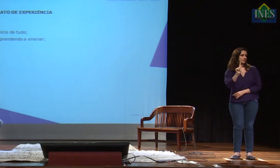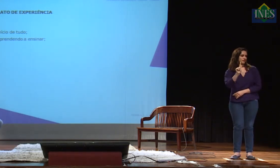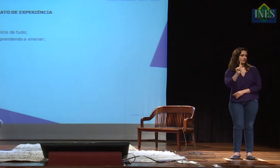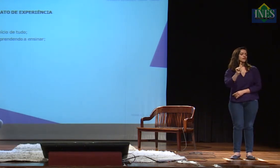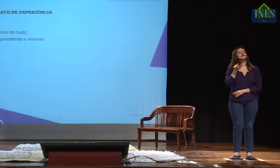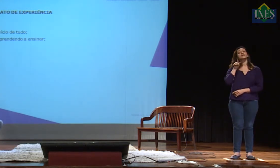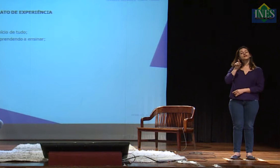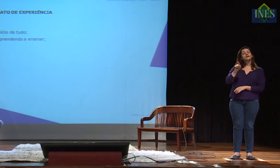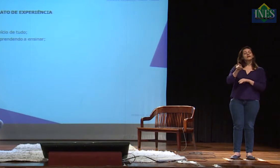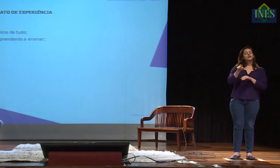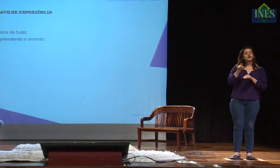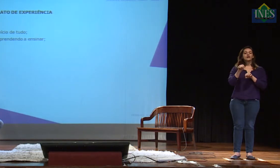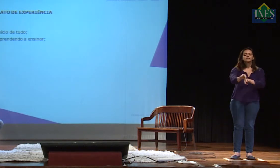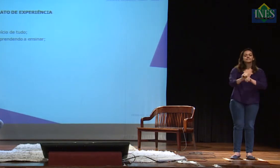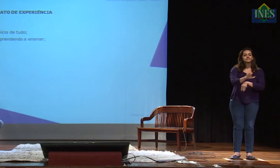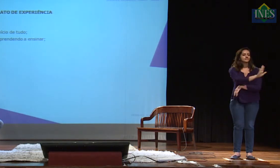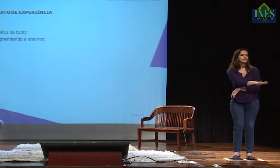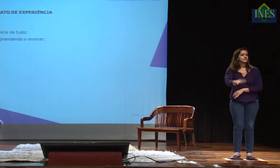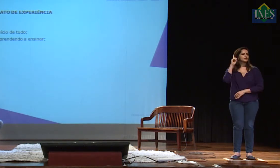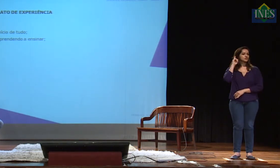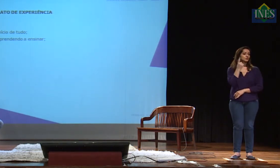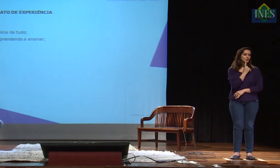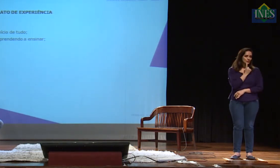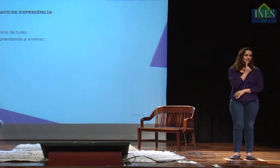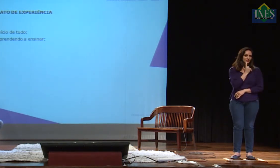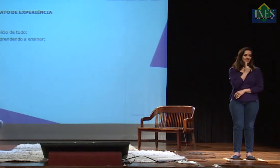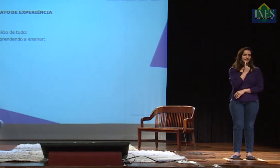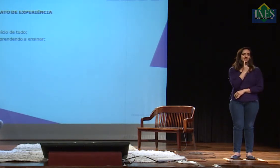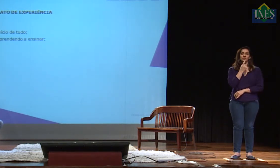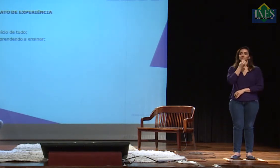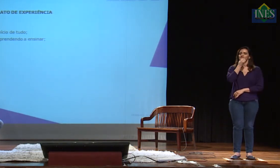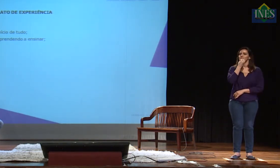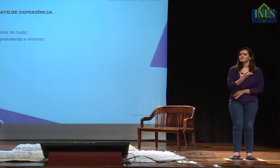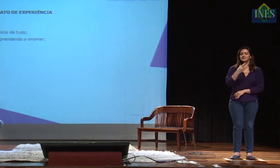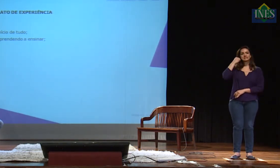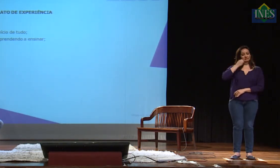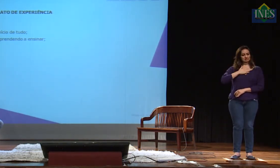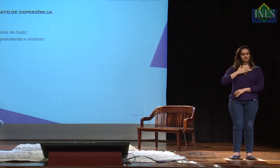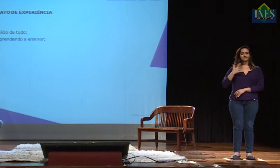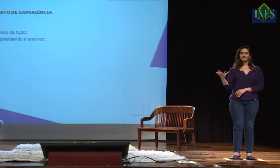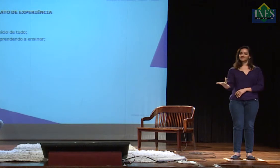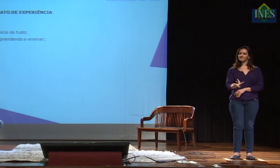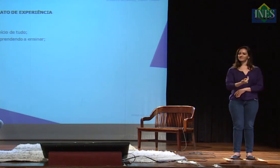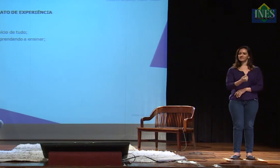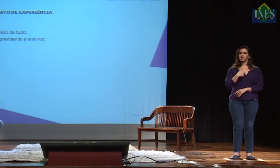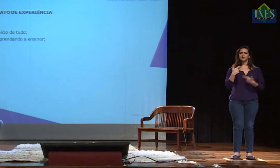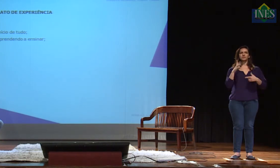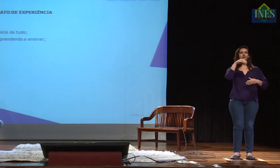uma ONG. E nessa ONG era de educação de crianças surdas e realmente foi uma experiência para mim